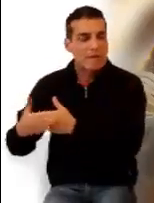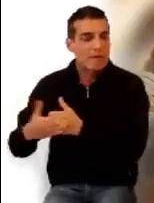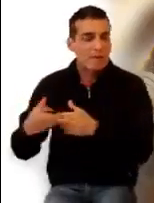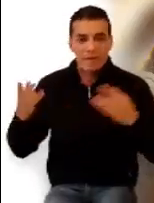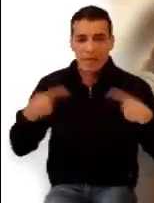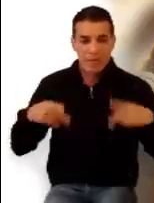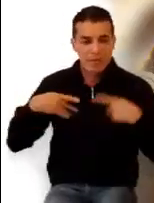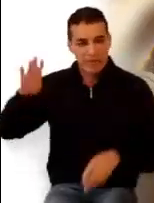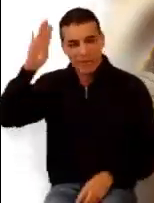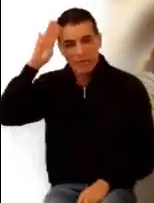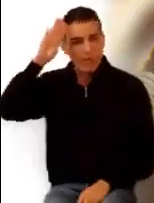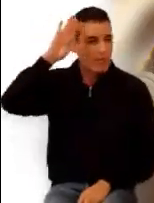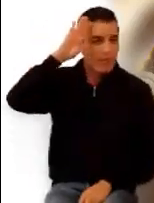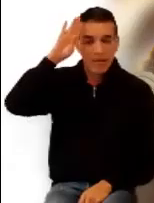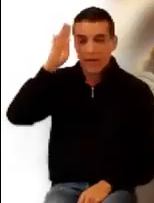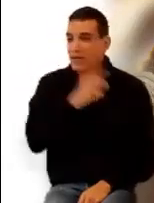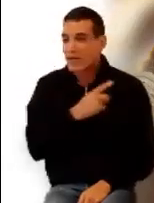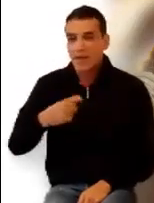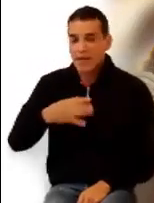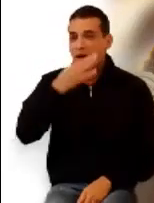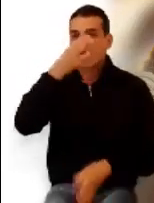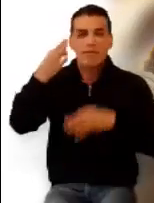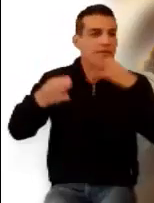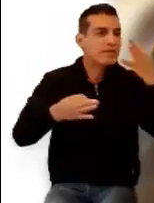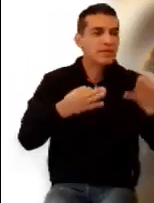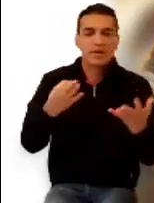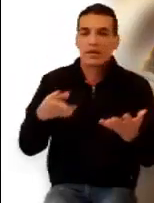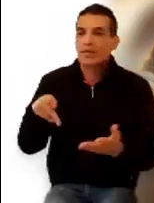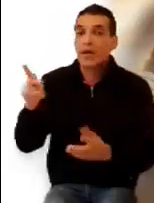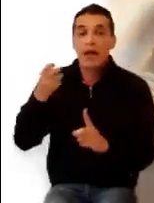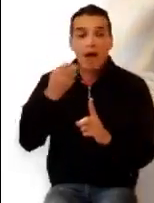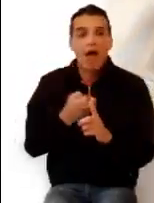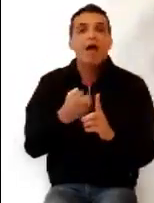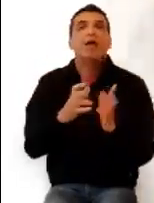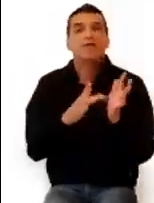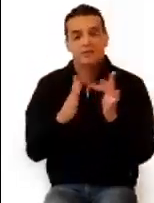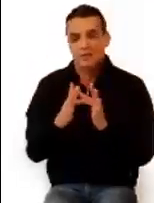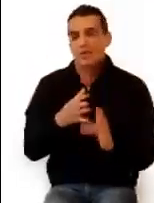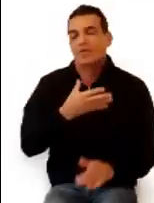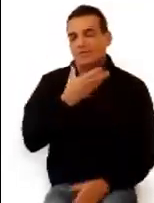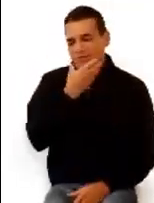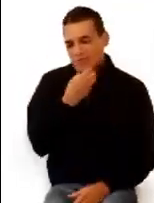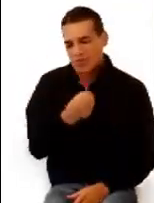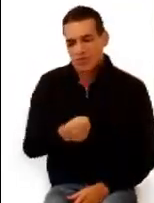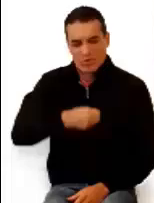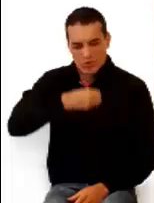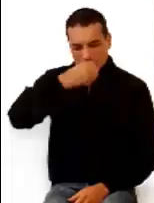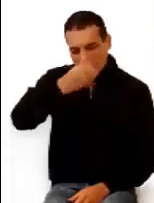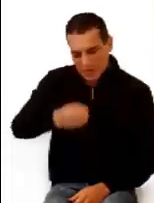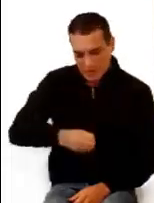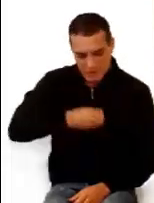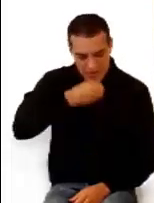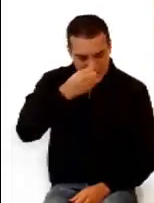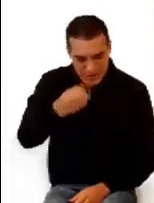todas las gentes. Y sin embargo, un hombre de oración que gasta